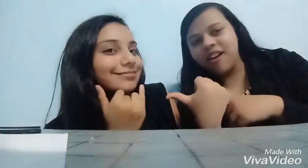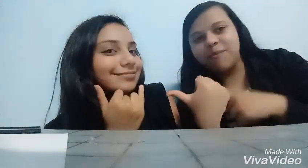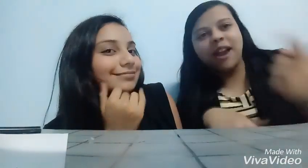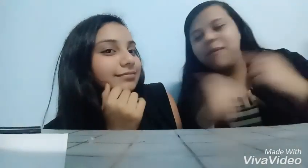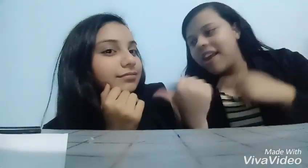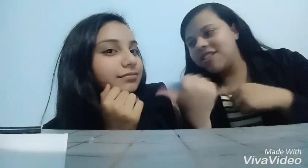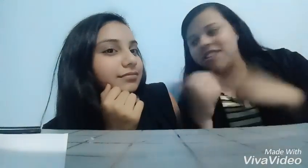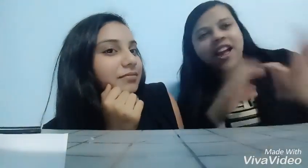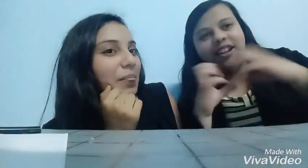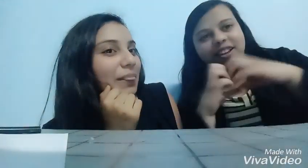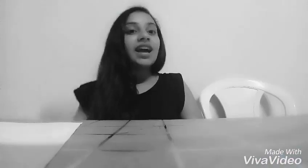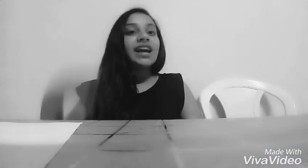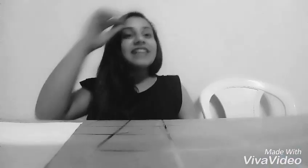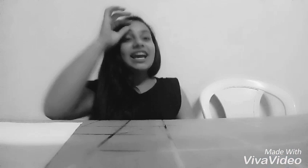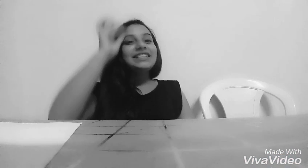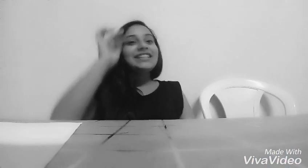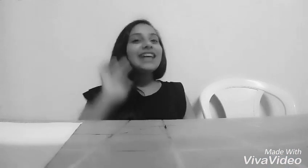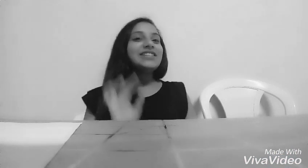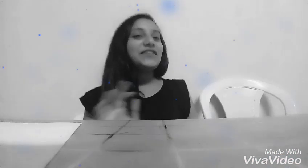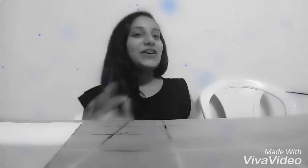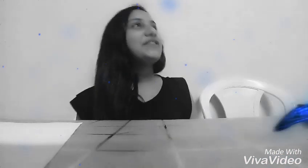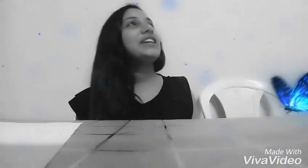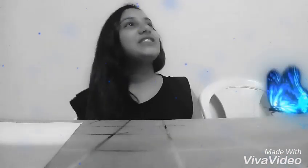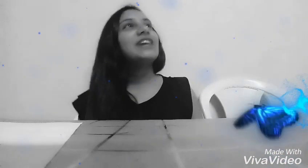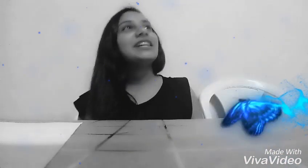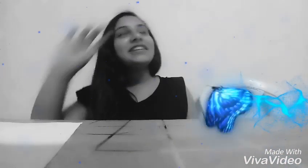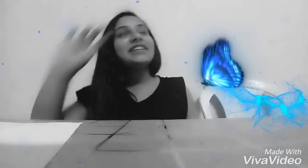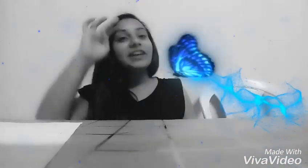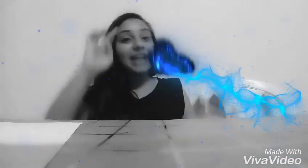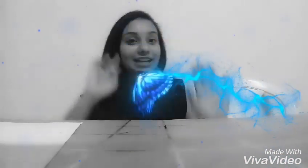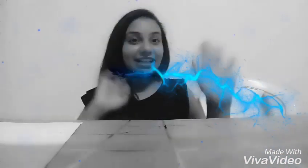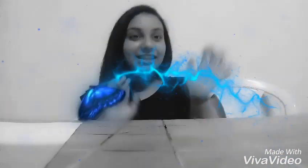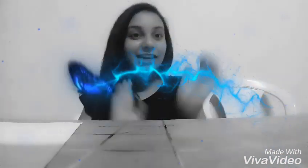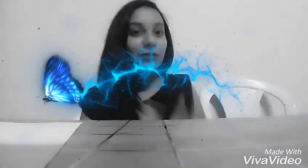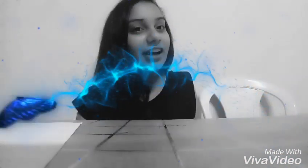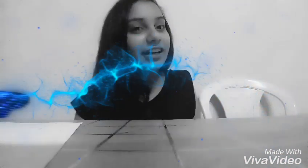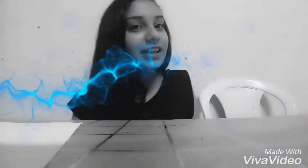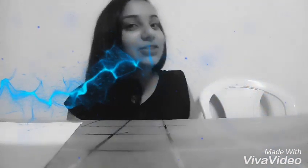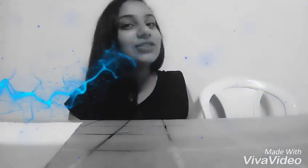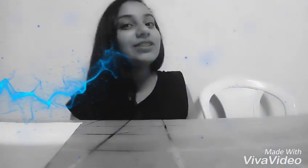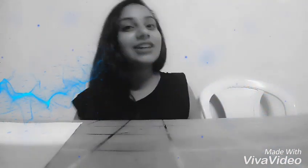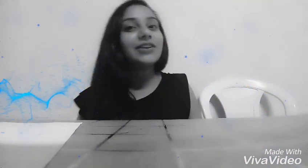porque ela merece, ela é linda. Gente, esse foi o vídeo. A Jennifer tá ali dando ordem e tudo, então eu